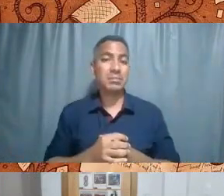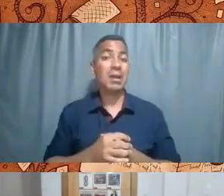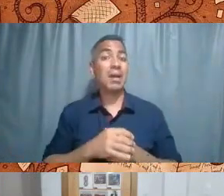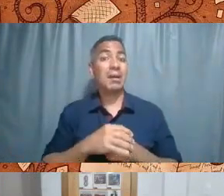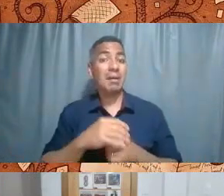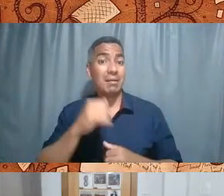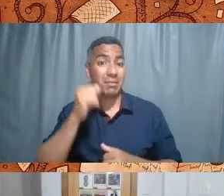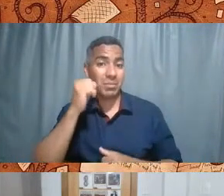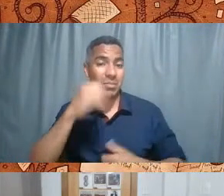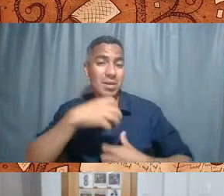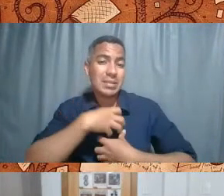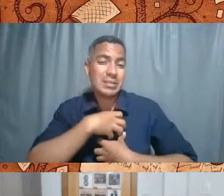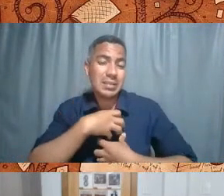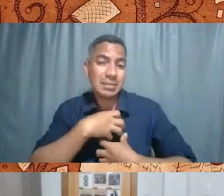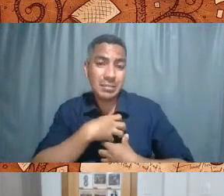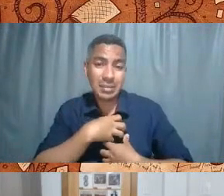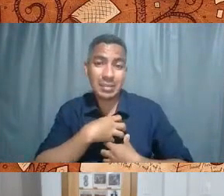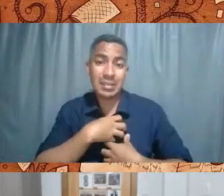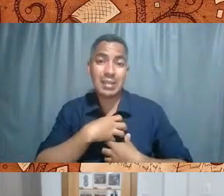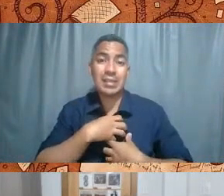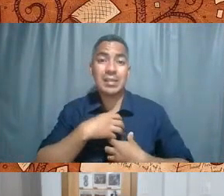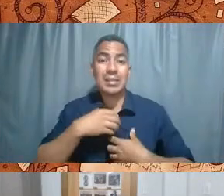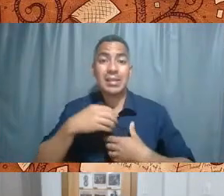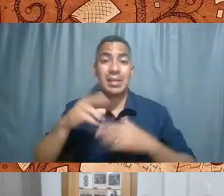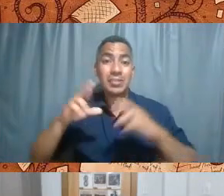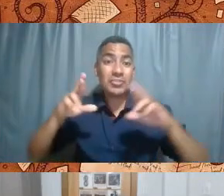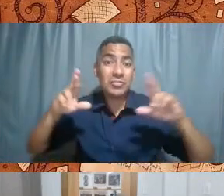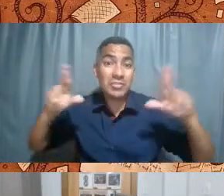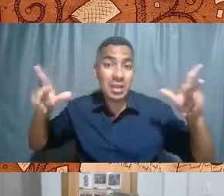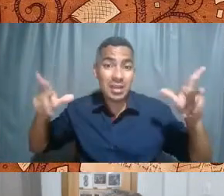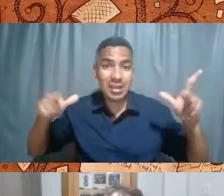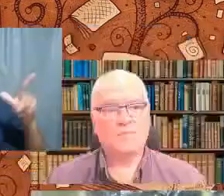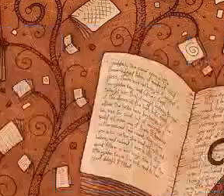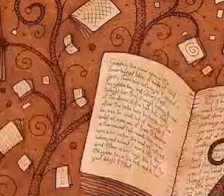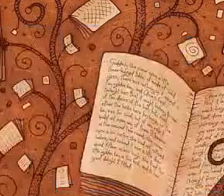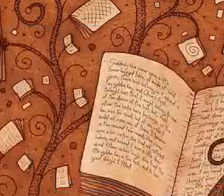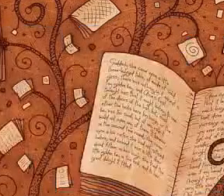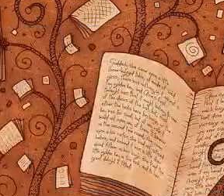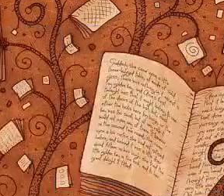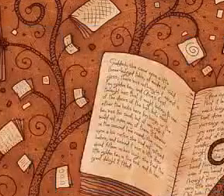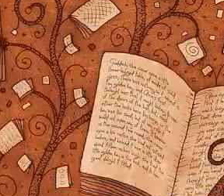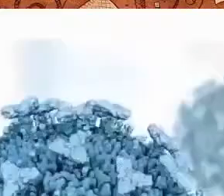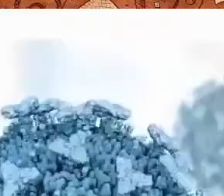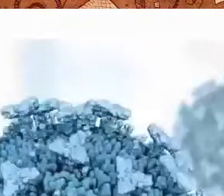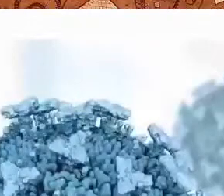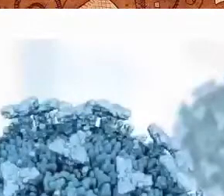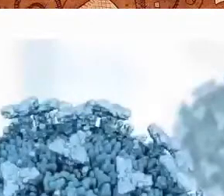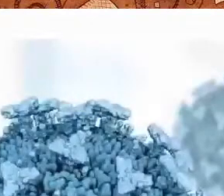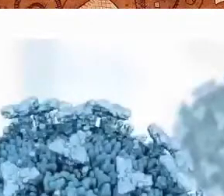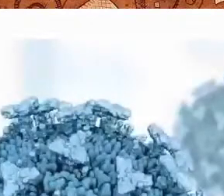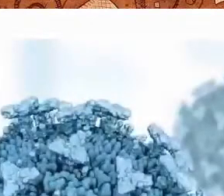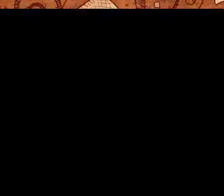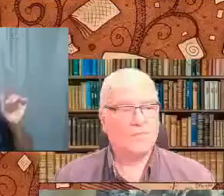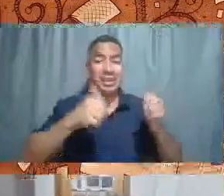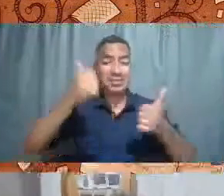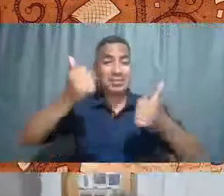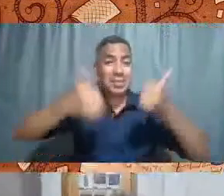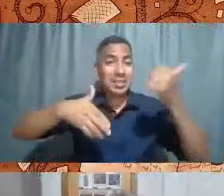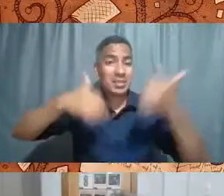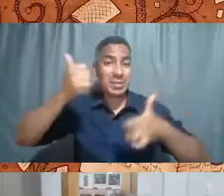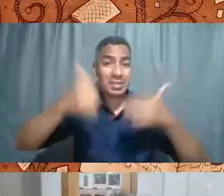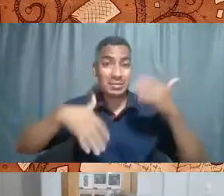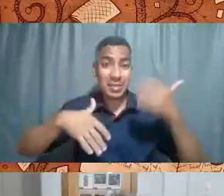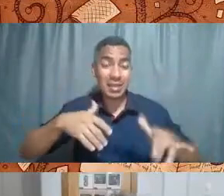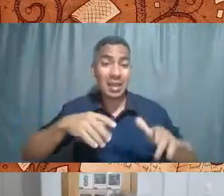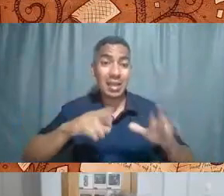diferença em si mesma, inspirado no Deleuze, lá, que trabalha o conceito de diferença em si mesma,